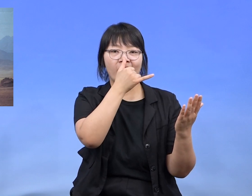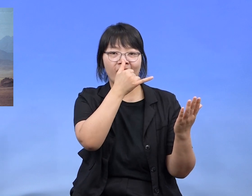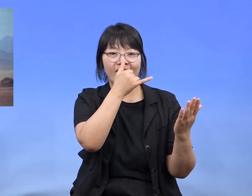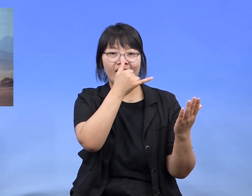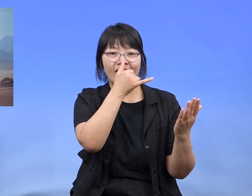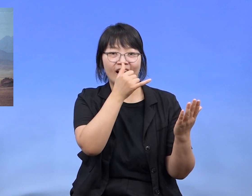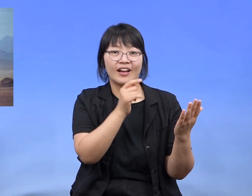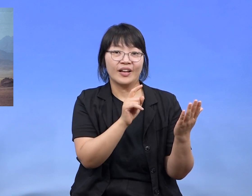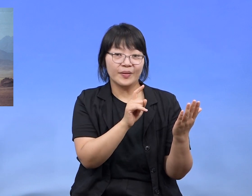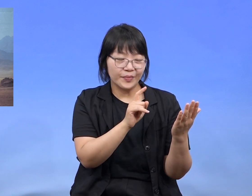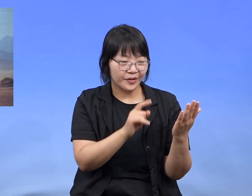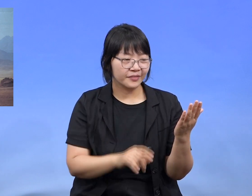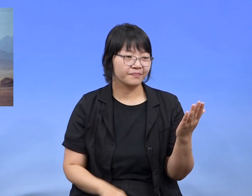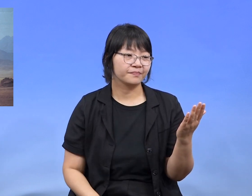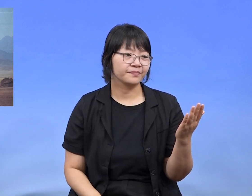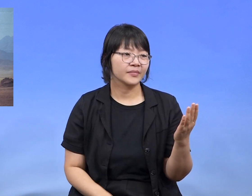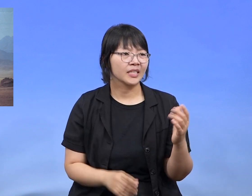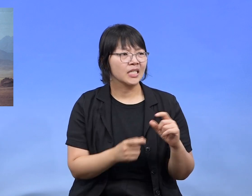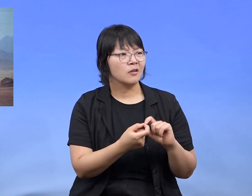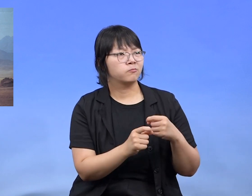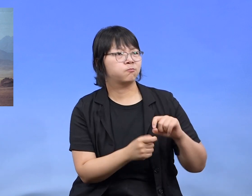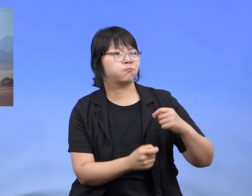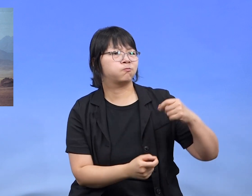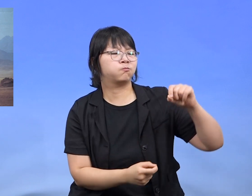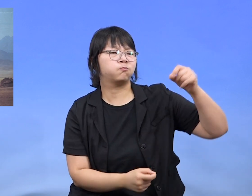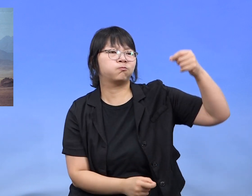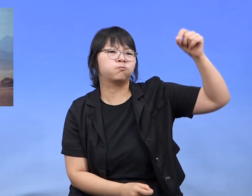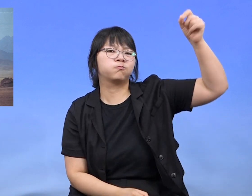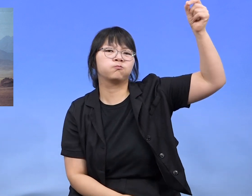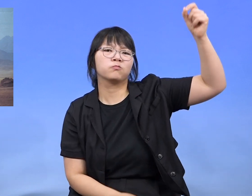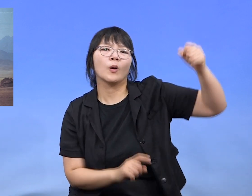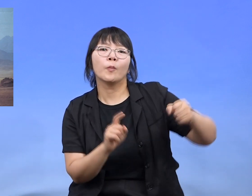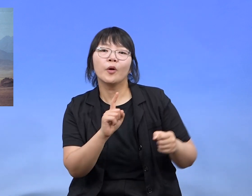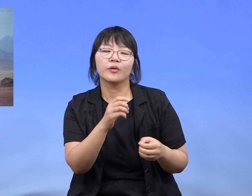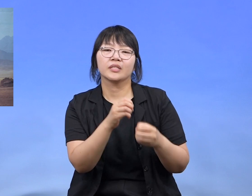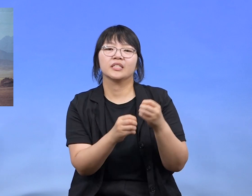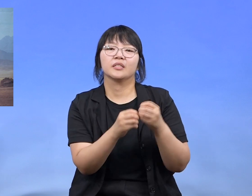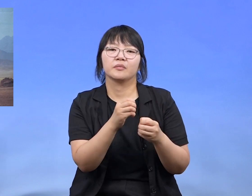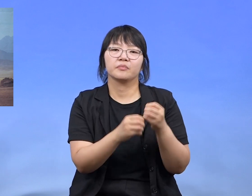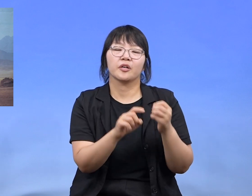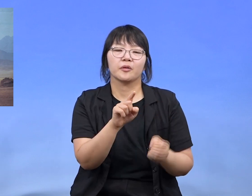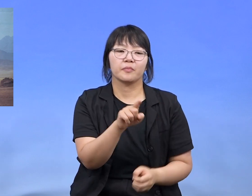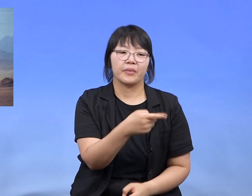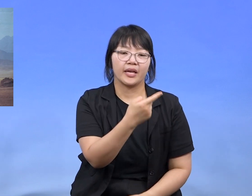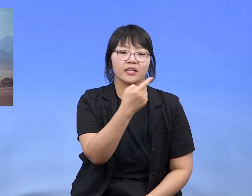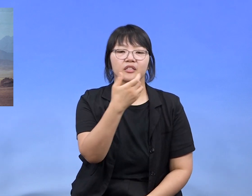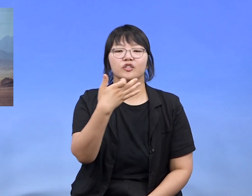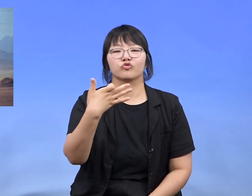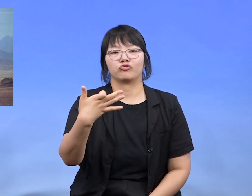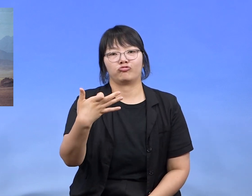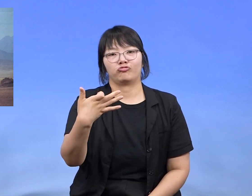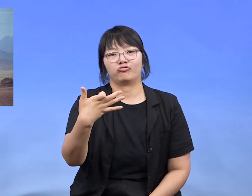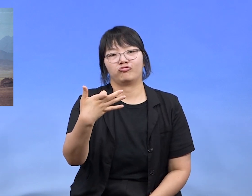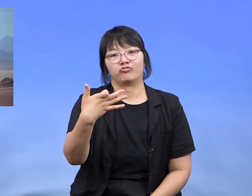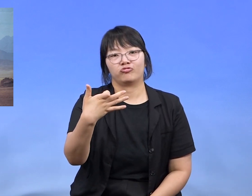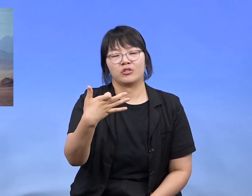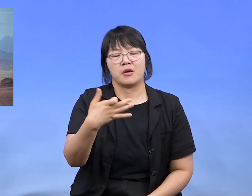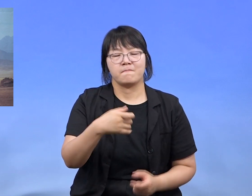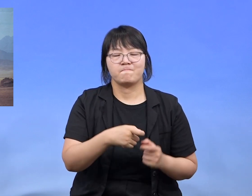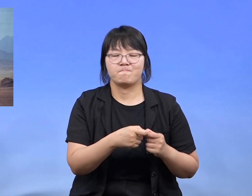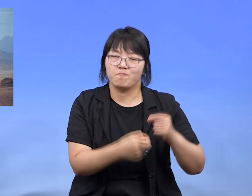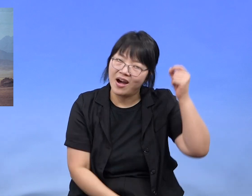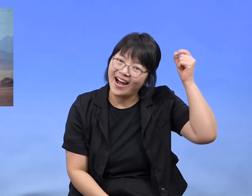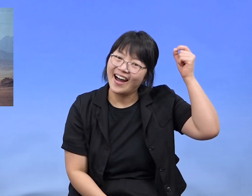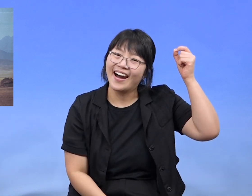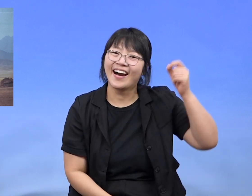성경에서 가장 긴 장 어디예요? 시편 119편. 가장